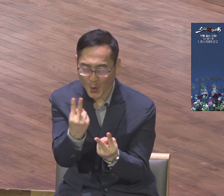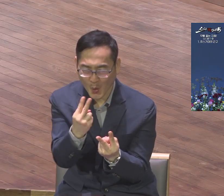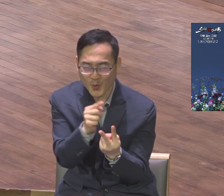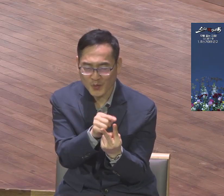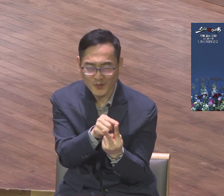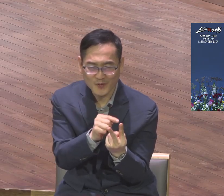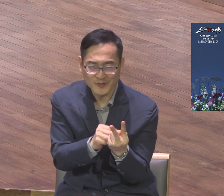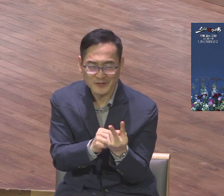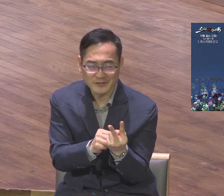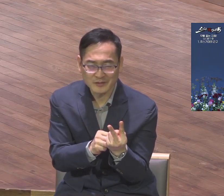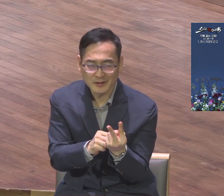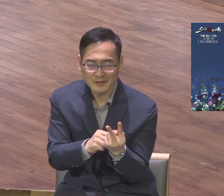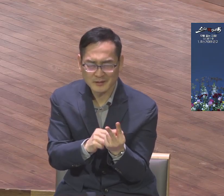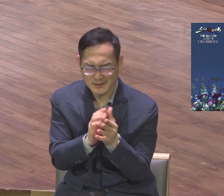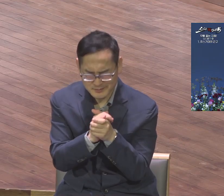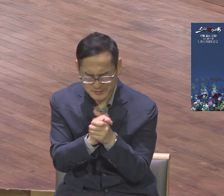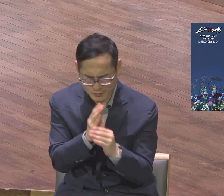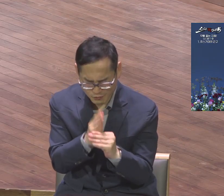들렸어요.